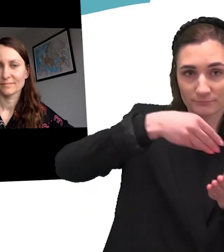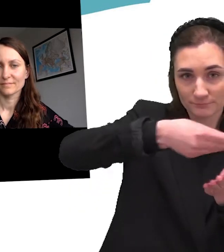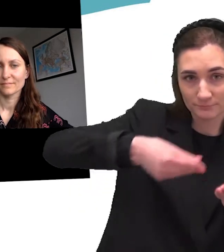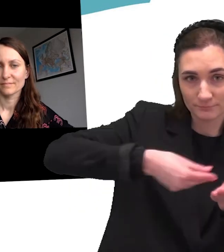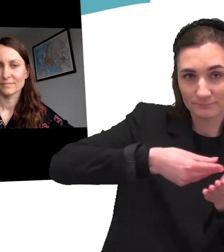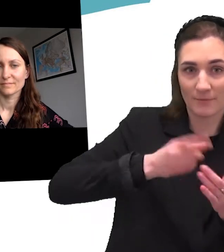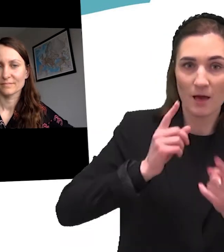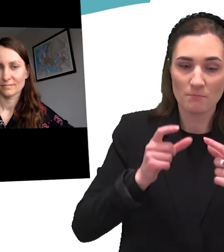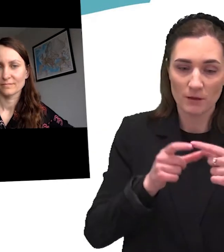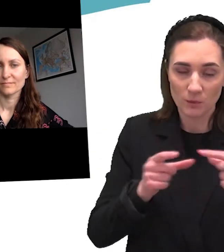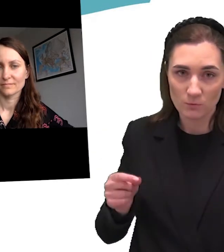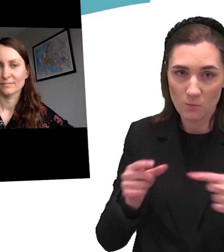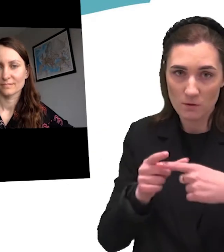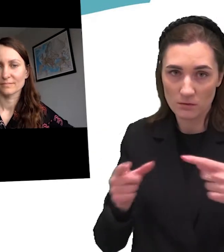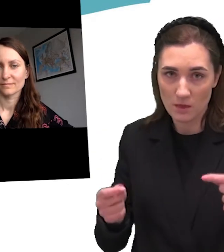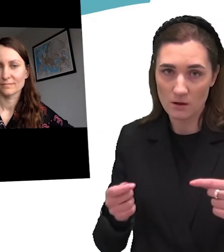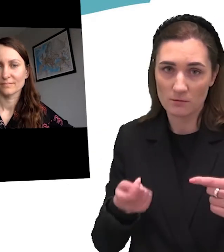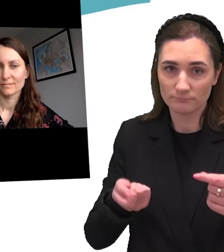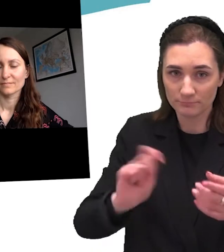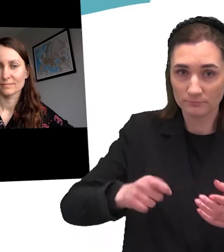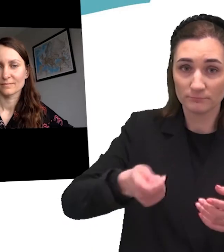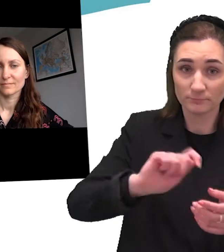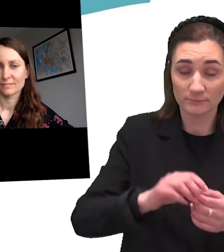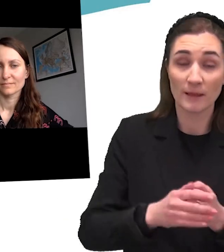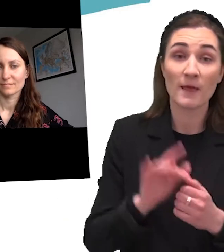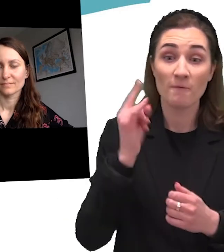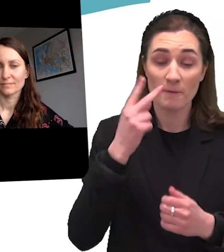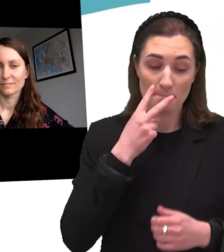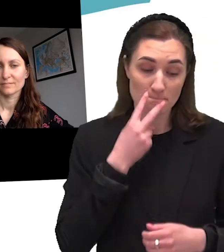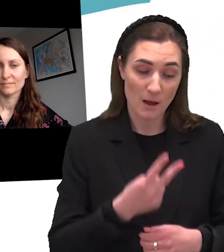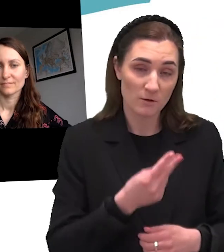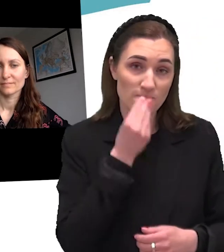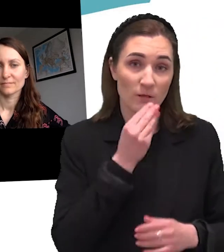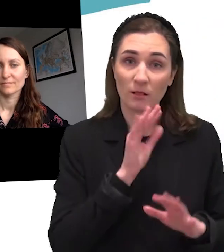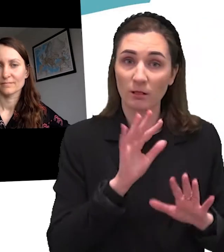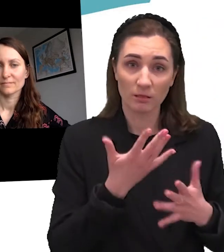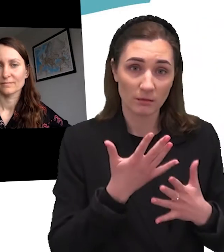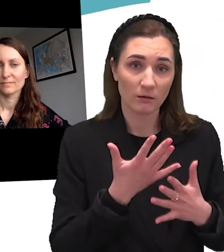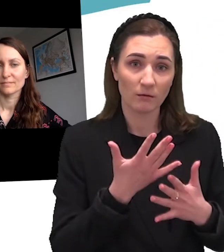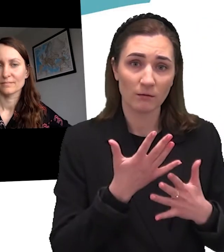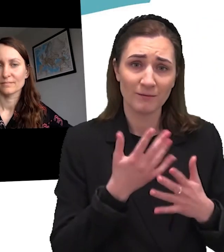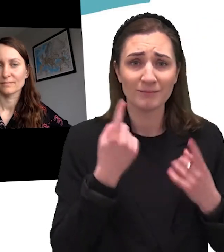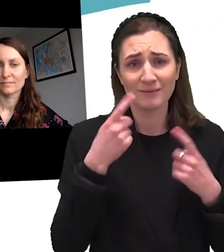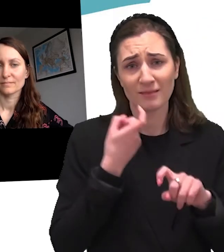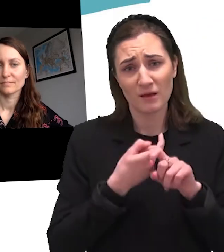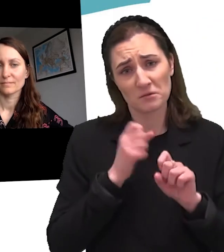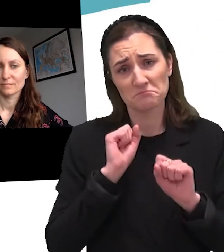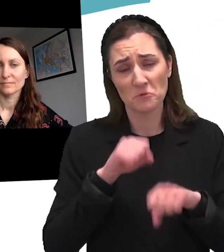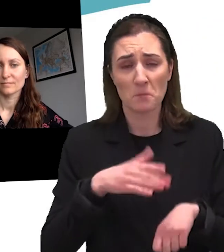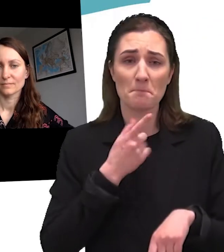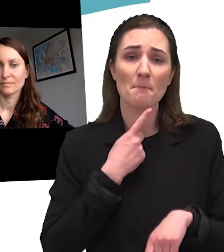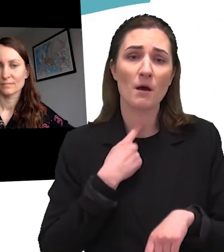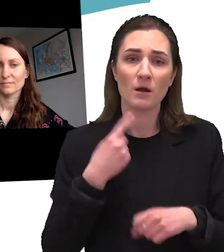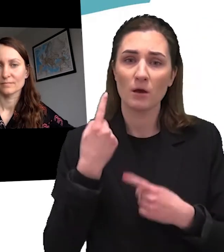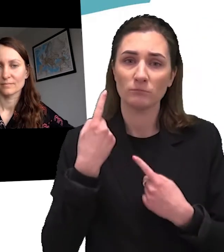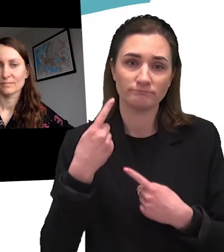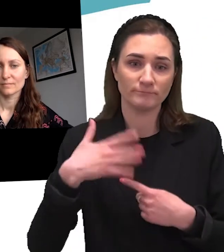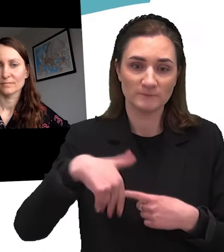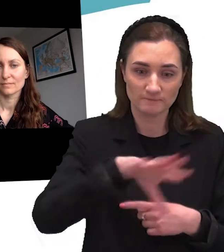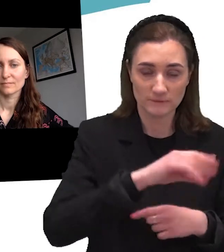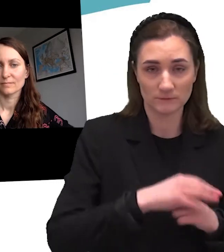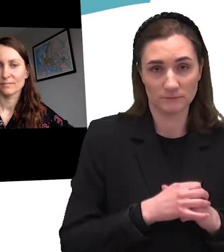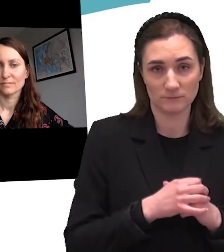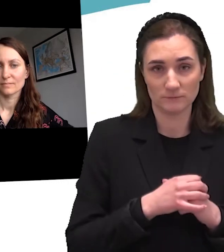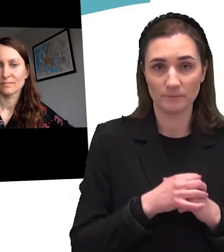arba radeliai sudėdavau, arba juostom tokiam sudėdavau. Tai kai vaikai mato, ką jie valgo, jie kitą kartą ir viską